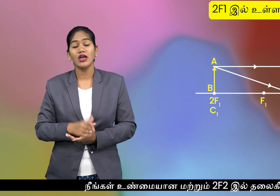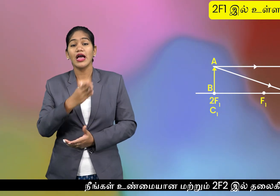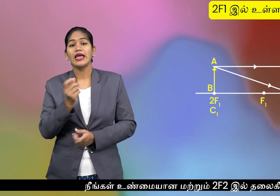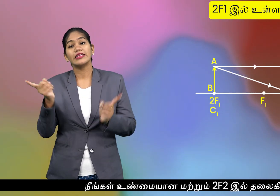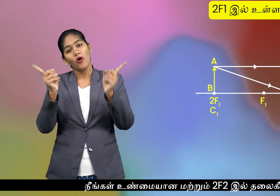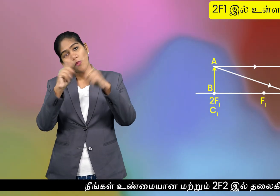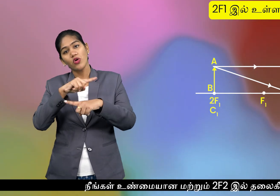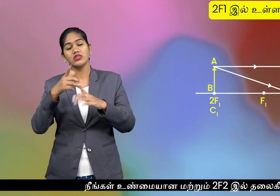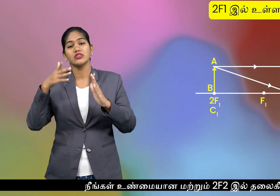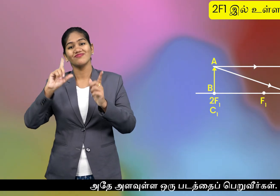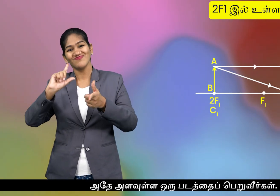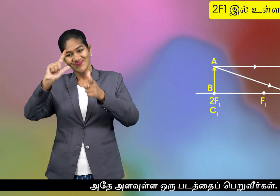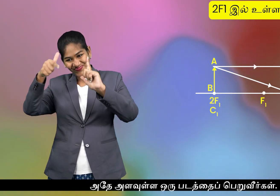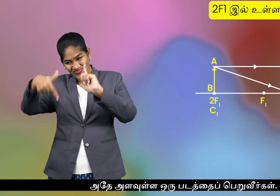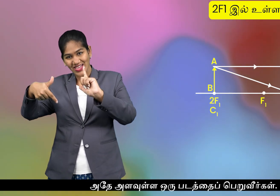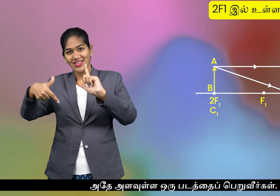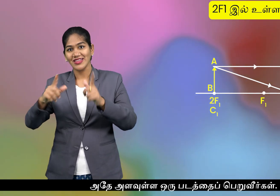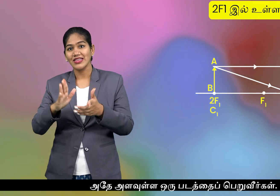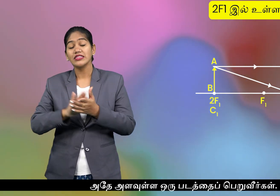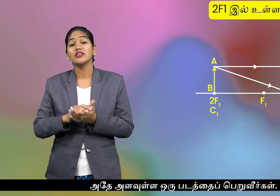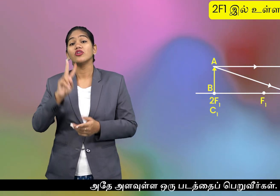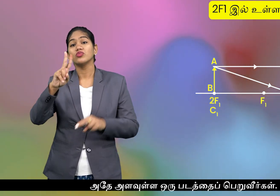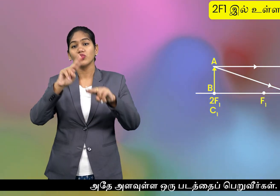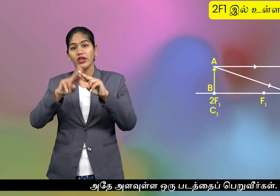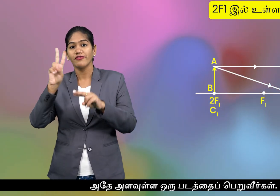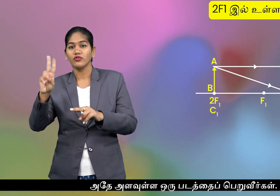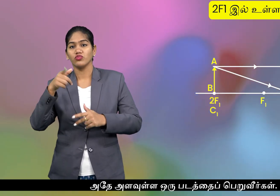2F2ல் தலைகீழாக அதே அளவுள்ள ஒரு படத்தை பெறுவீர்கள்.